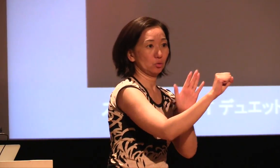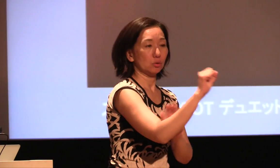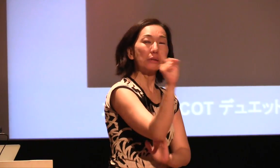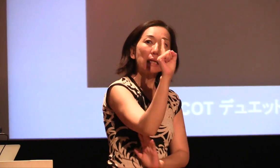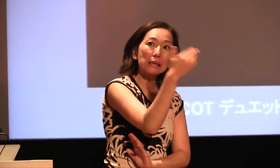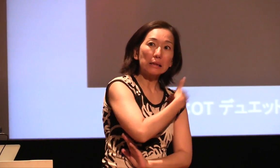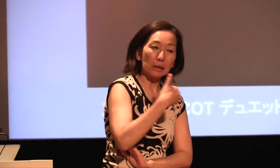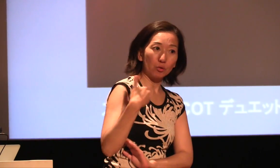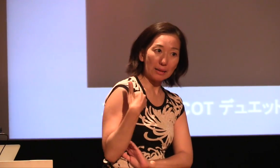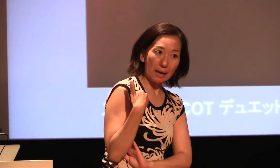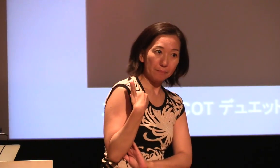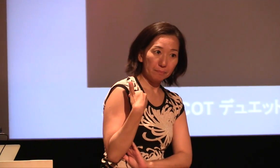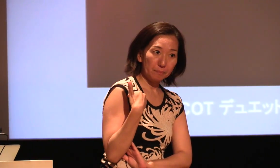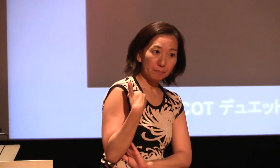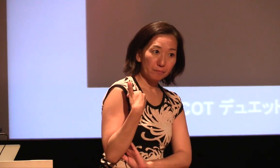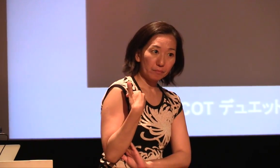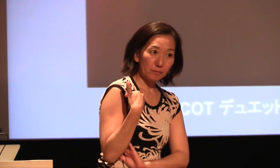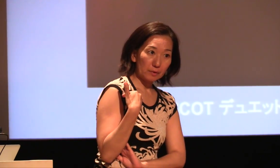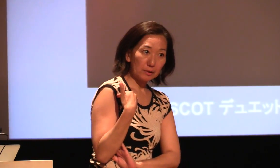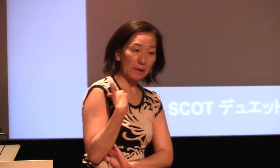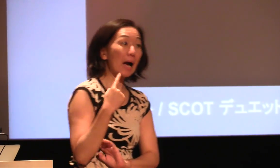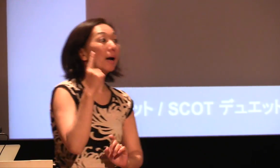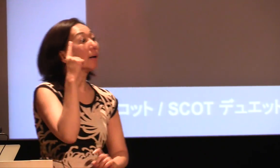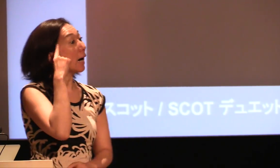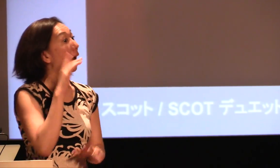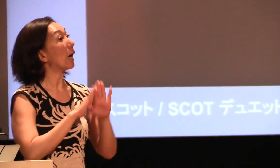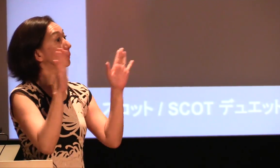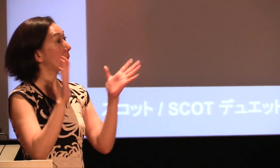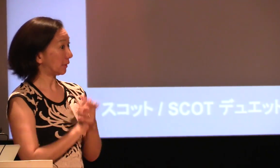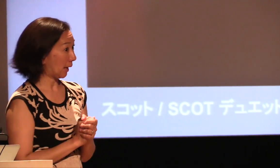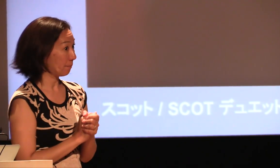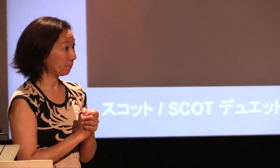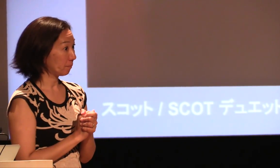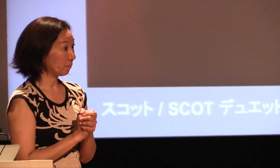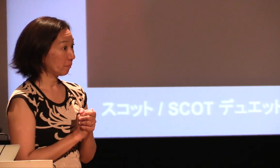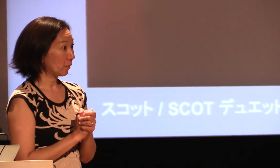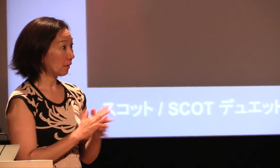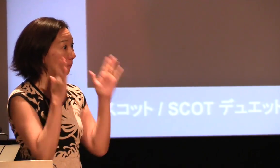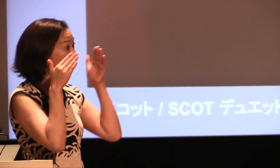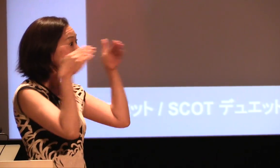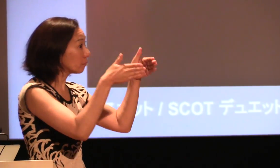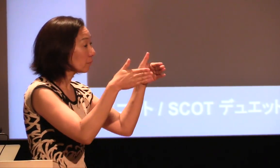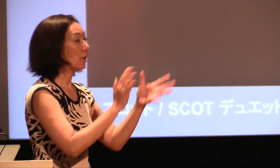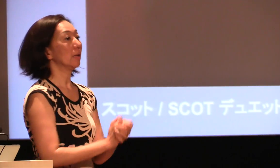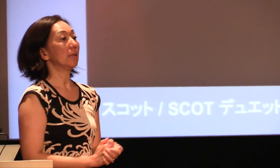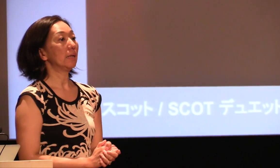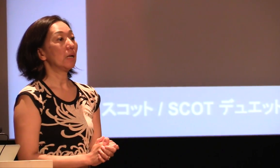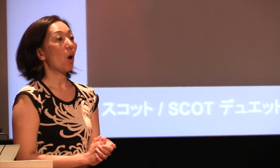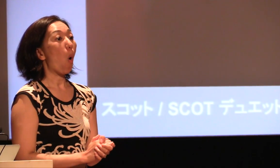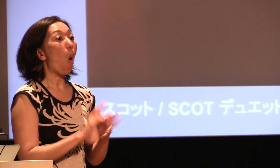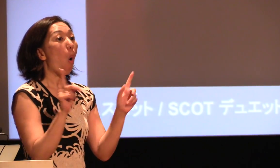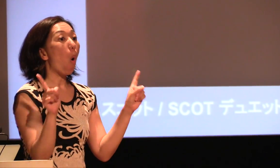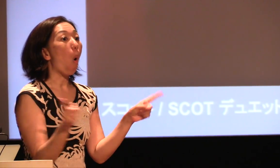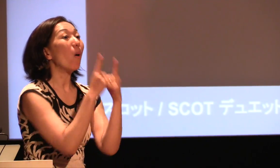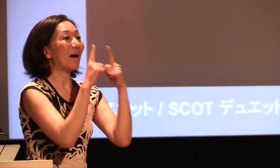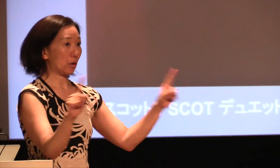く、何ができるのかという発揮するということになります。そういう発想になります。そこに着目しています